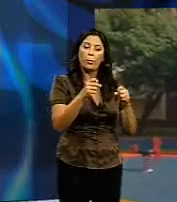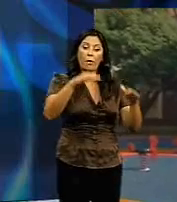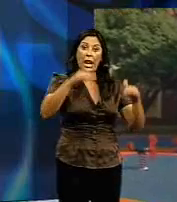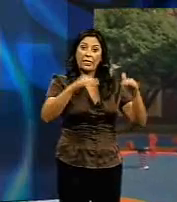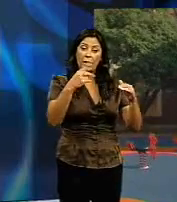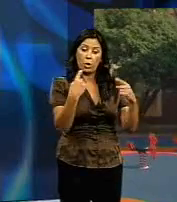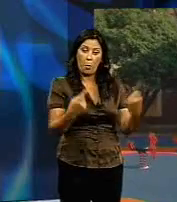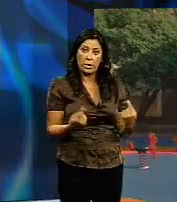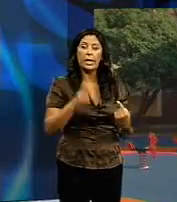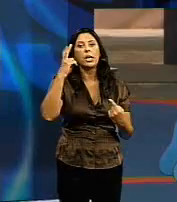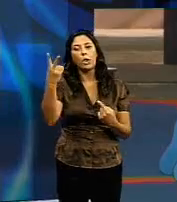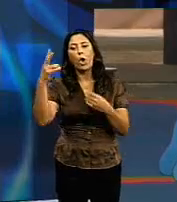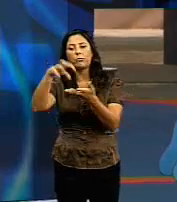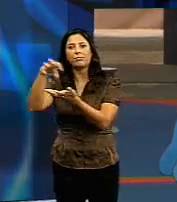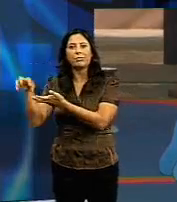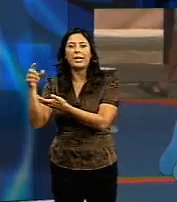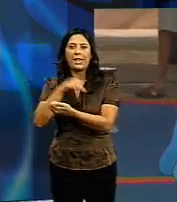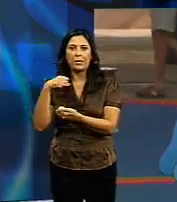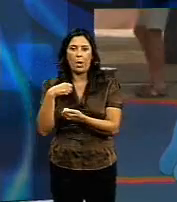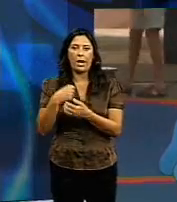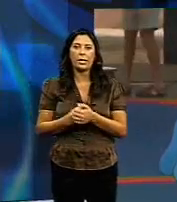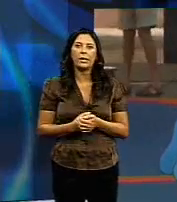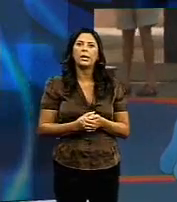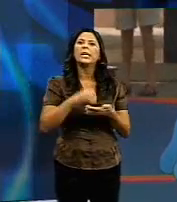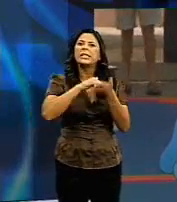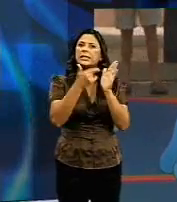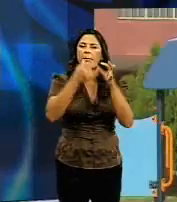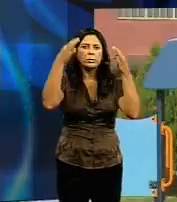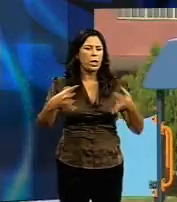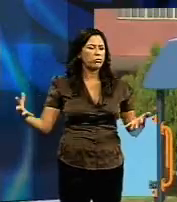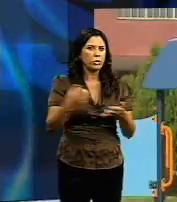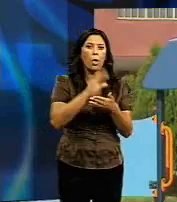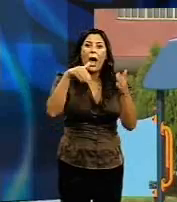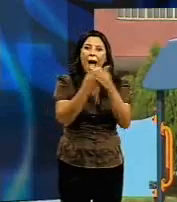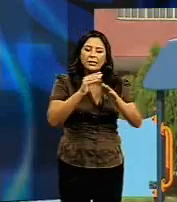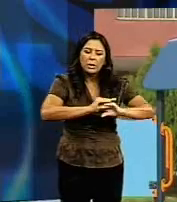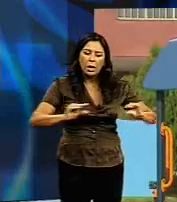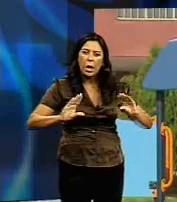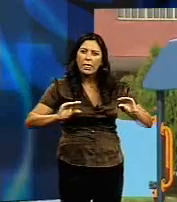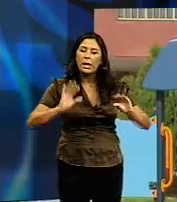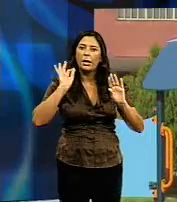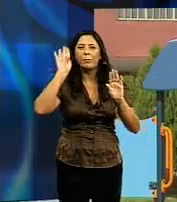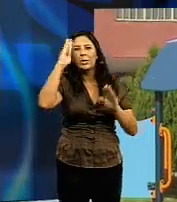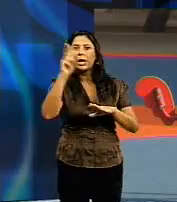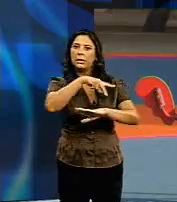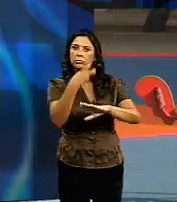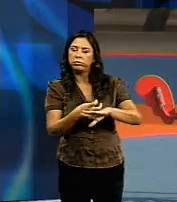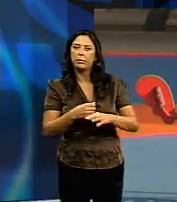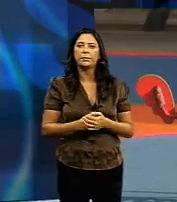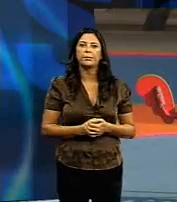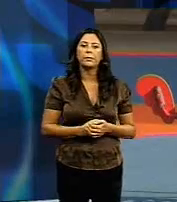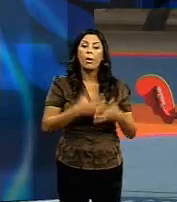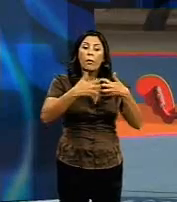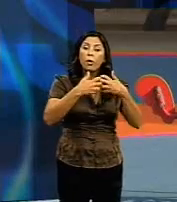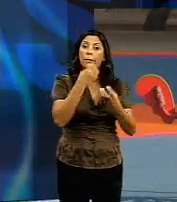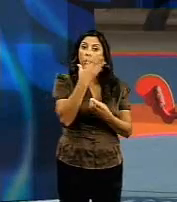dos balancines individuales. Dispone de todas las medidas de seguridad, incluido suelo de caucho especial para amortiguar golpes. Para su buen